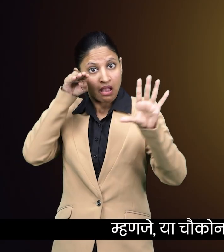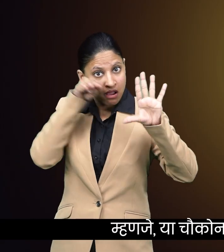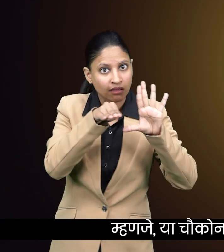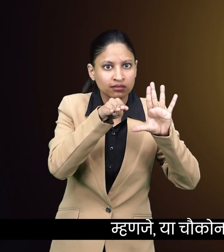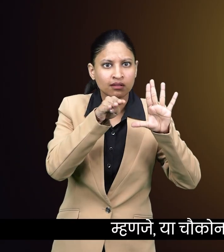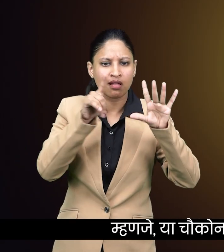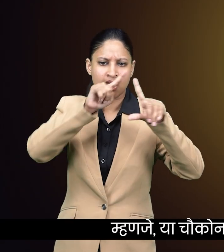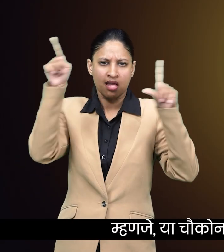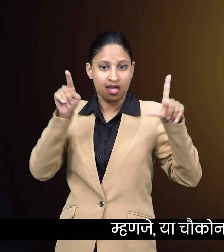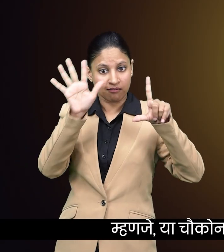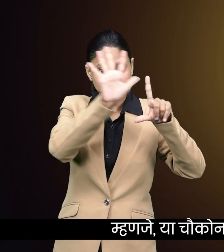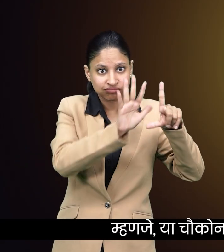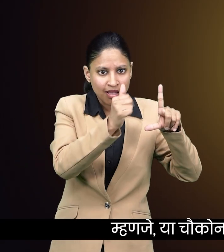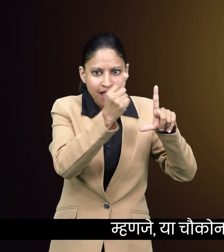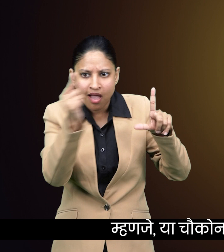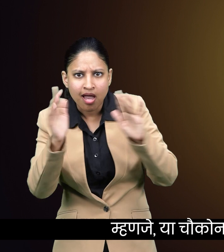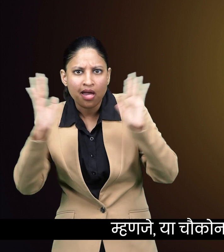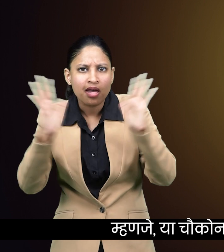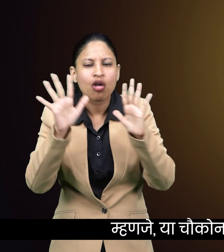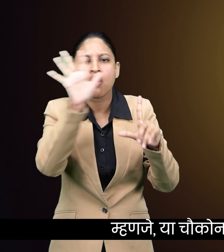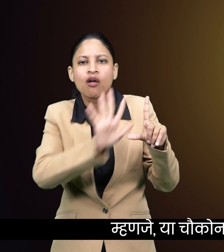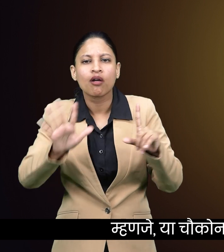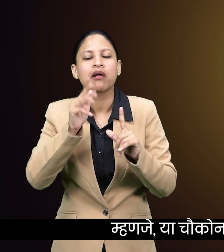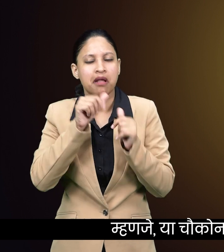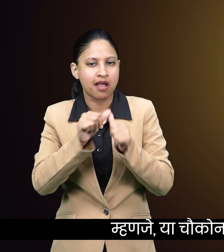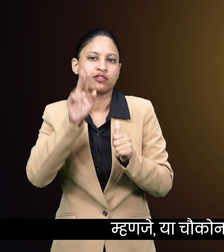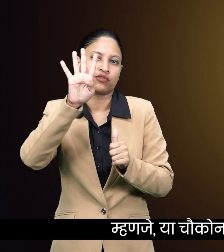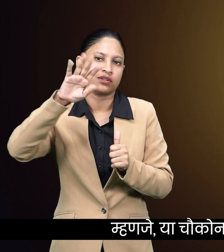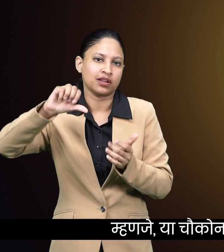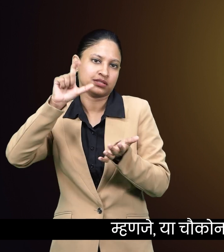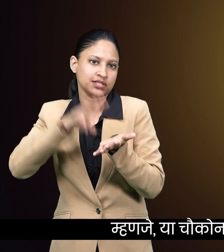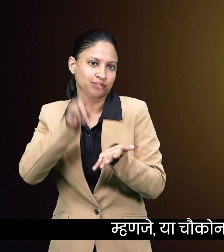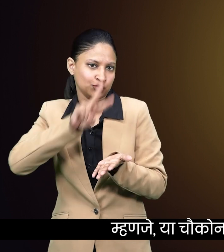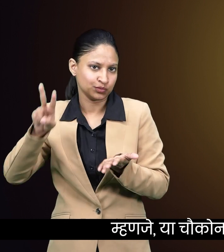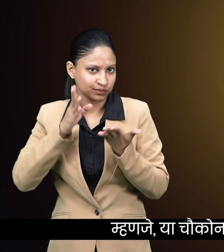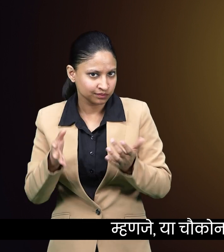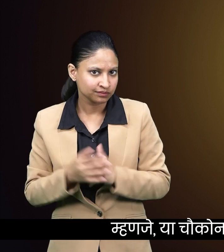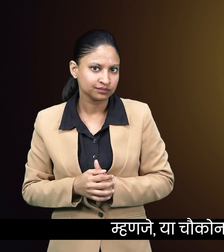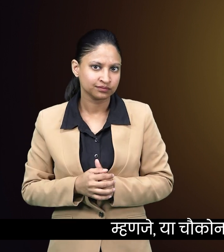म्हणजे या चौकोनाच्या आतची जागा 49 चौकोनी सेंटीमीटर.